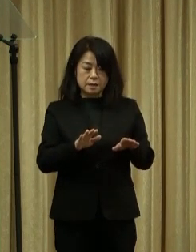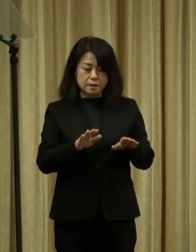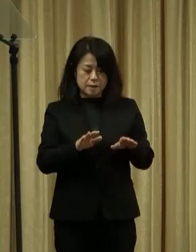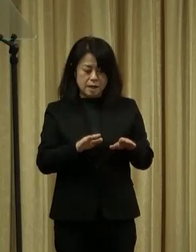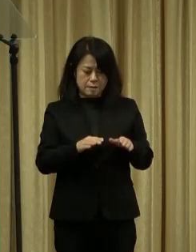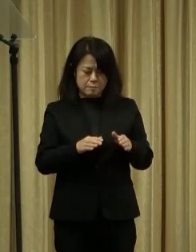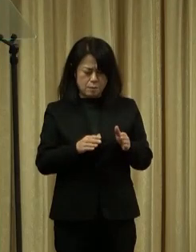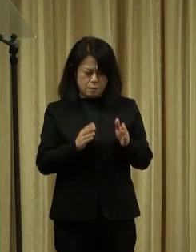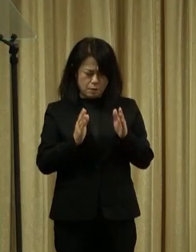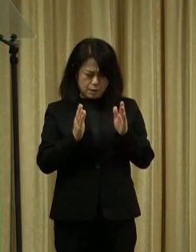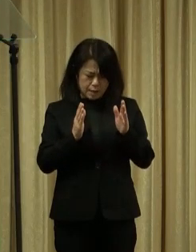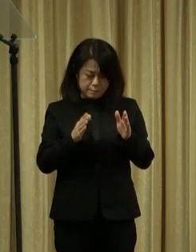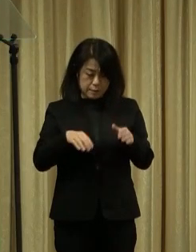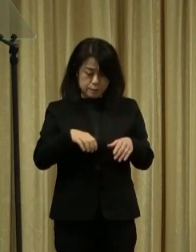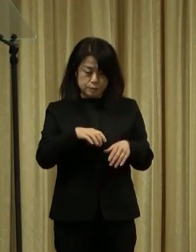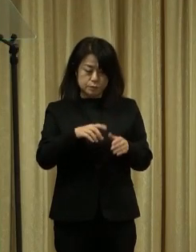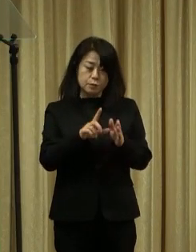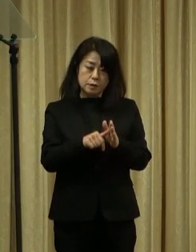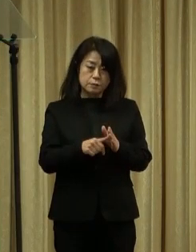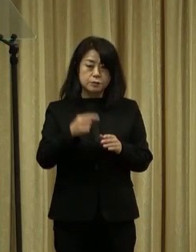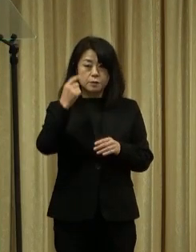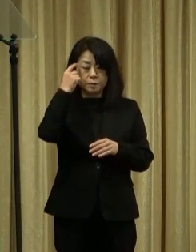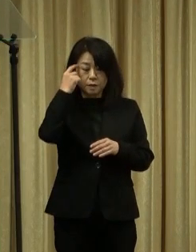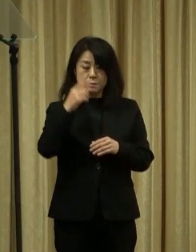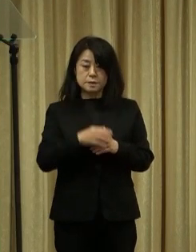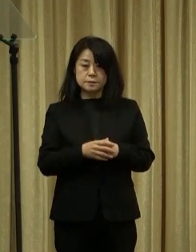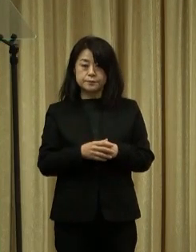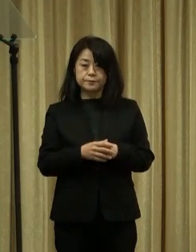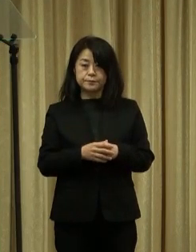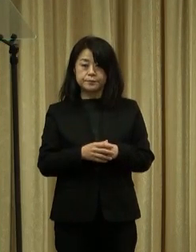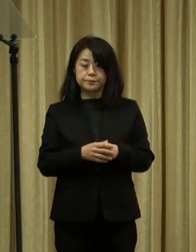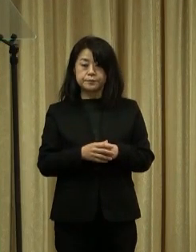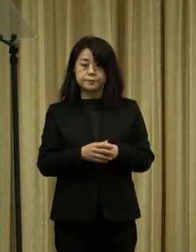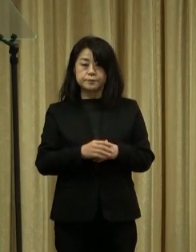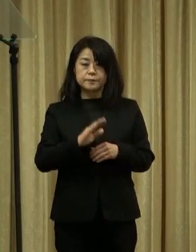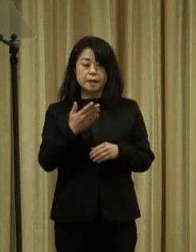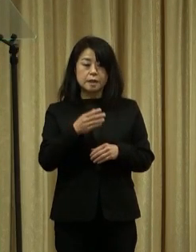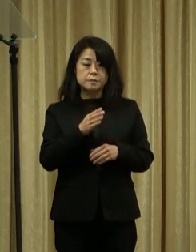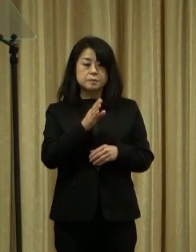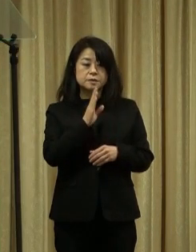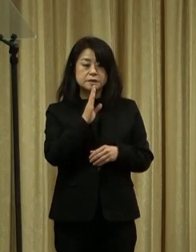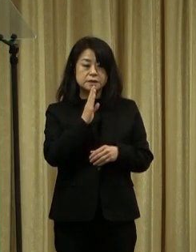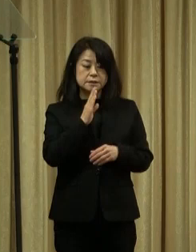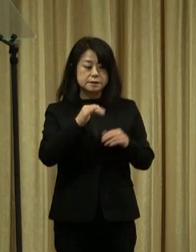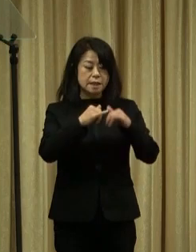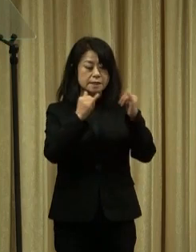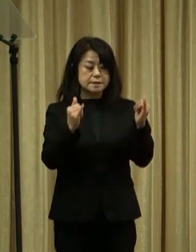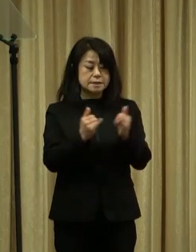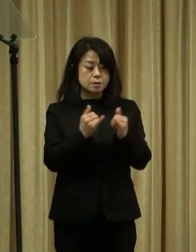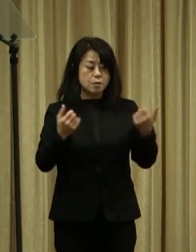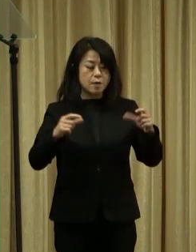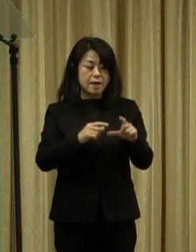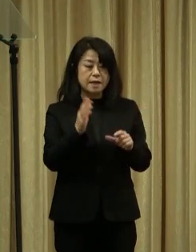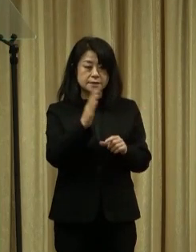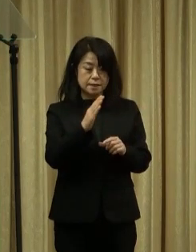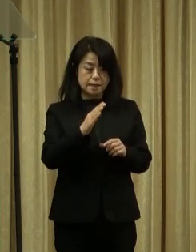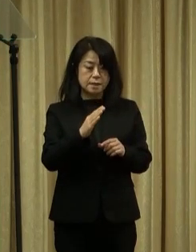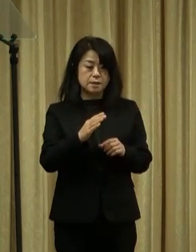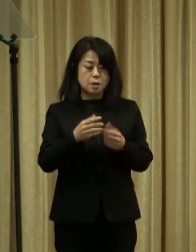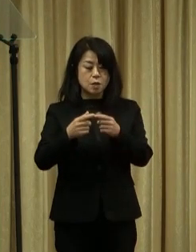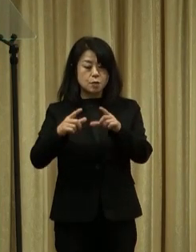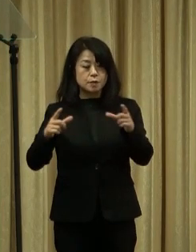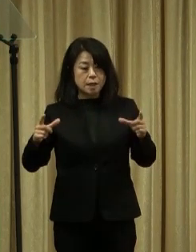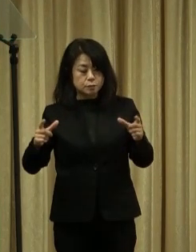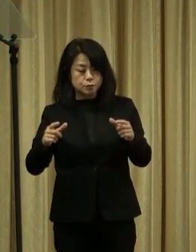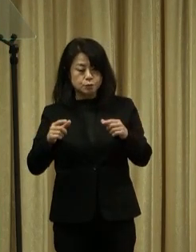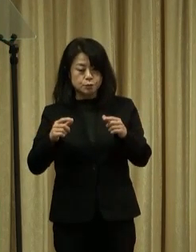ております。ただそういうリアル人口を減らさない、あるいはできれば反転させる努力